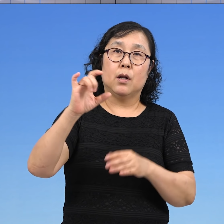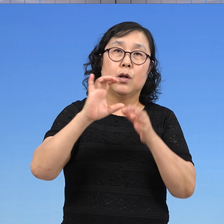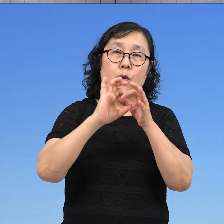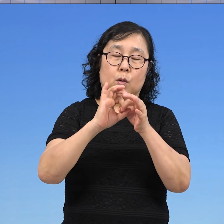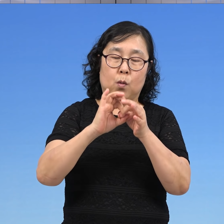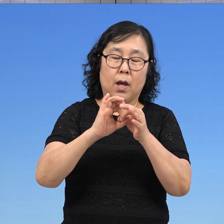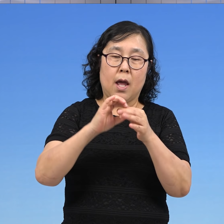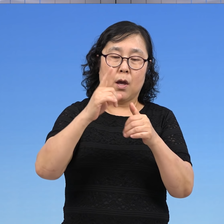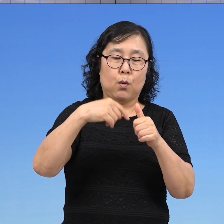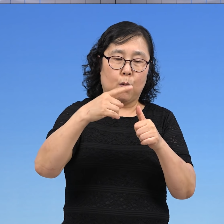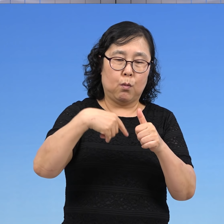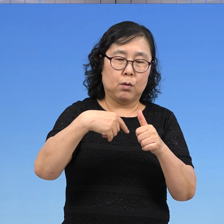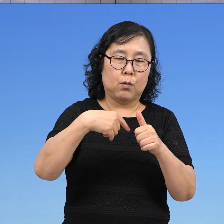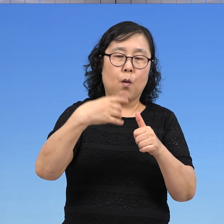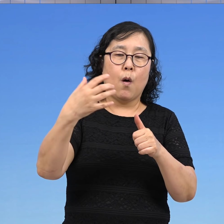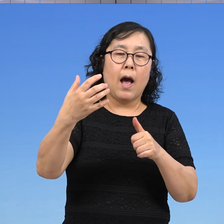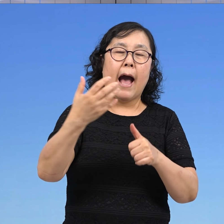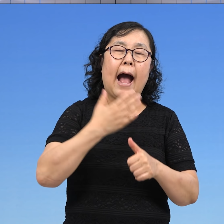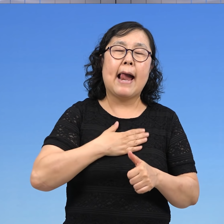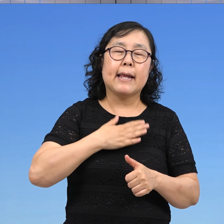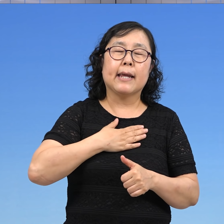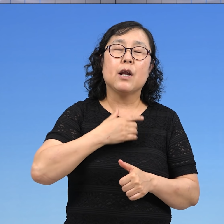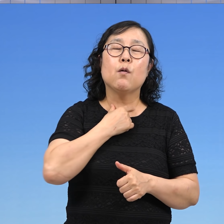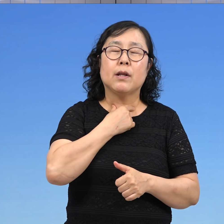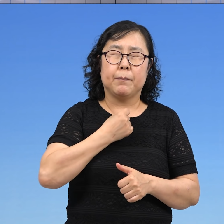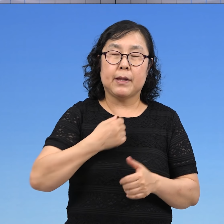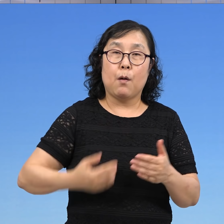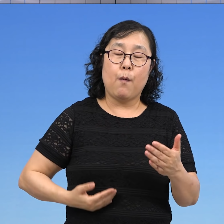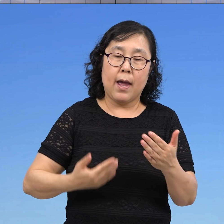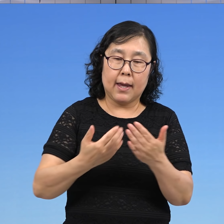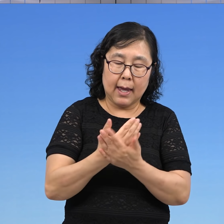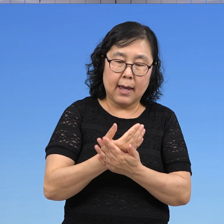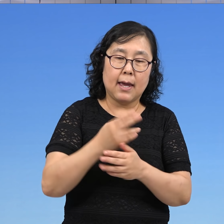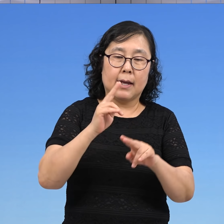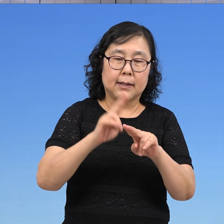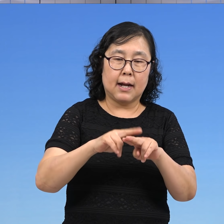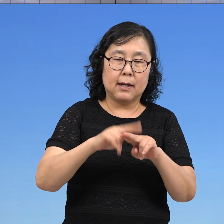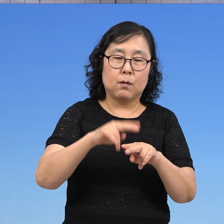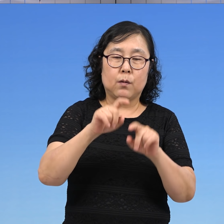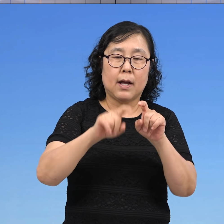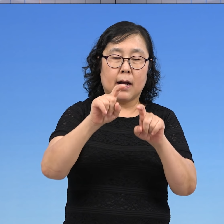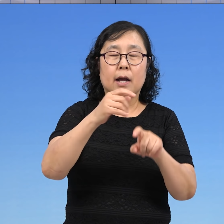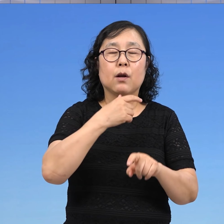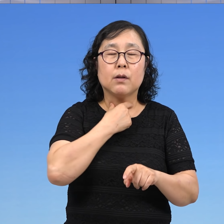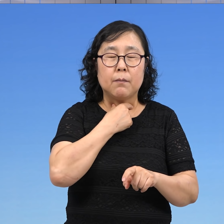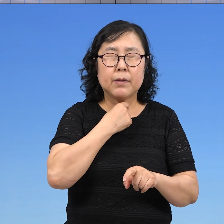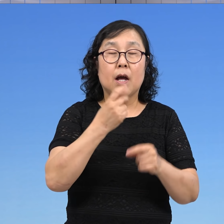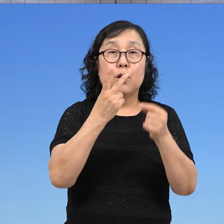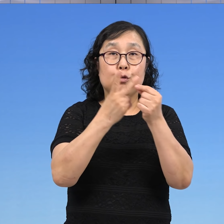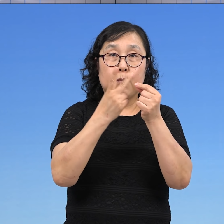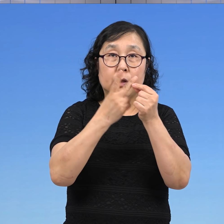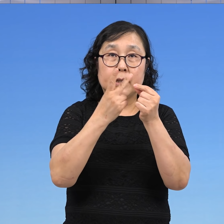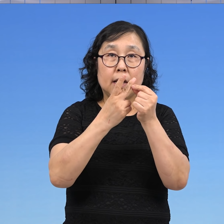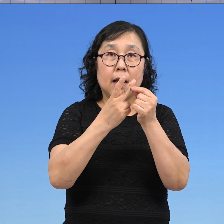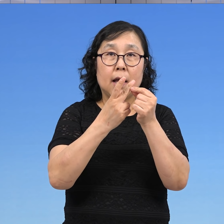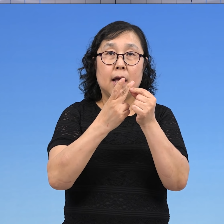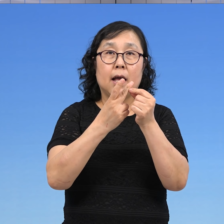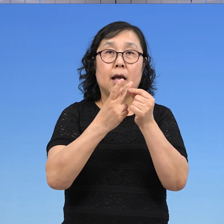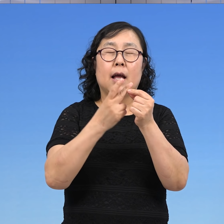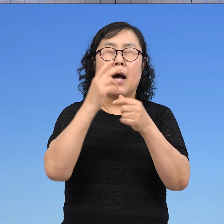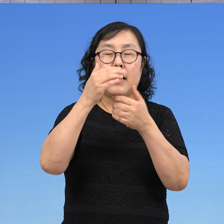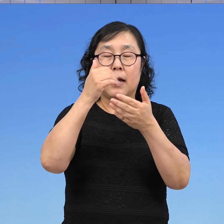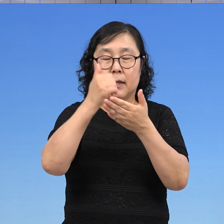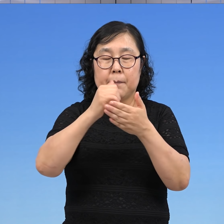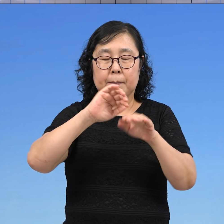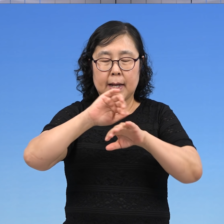바이러스를 통해 교훈 받아 없기를 원합니다 하나님 회개의 자리로 날 기원합니다 그런가하면 은 두 번째 할 1 매트